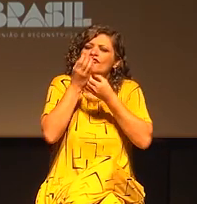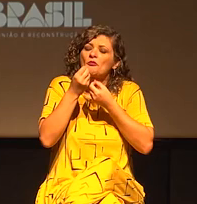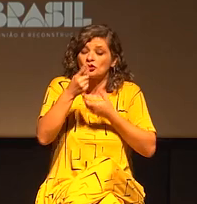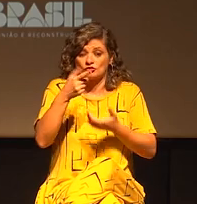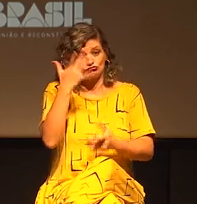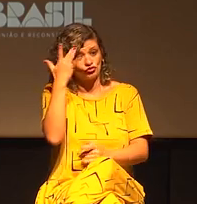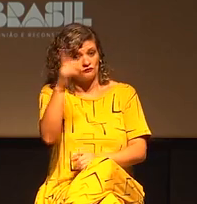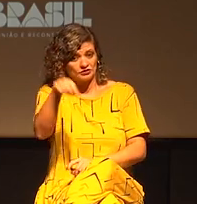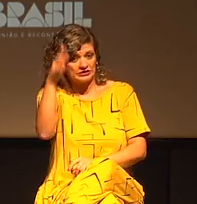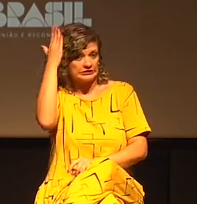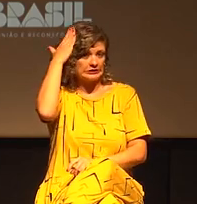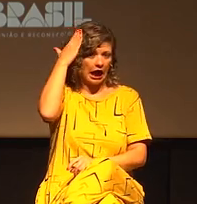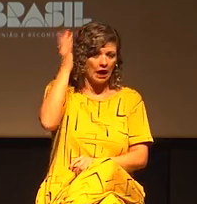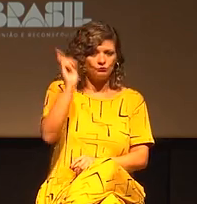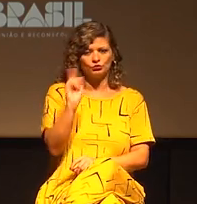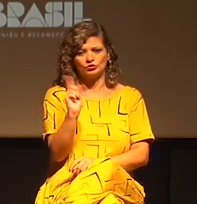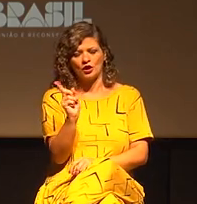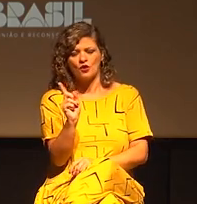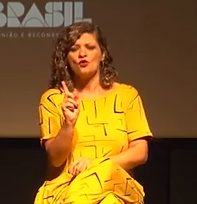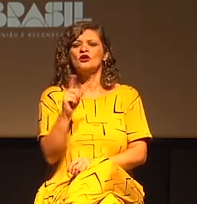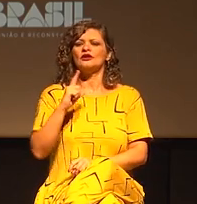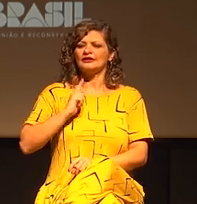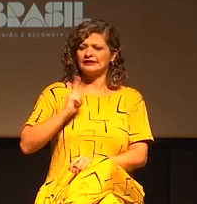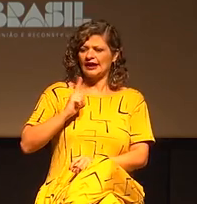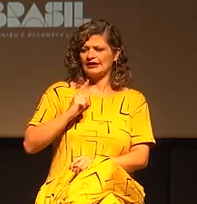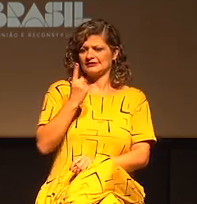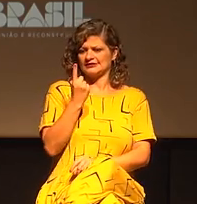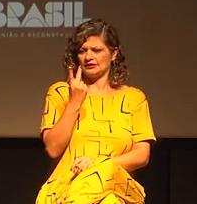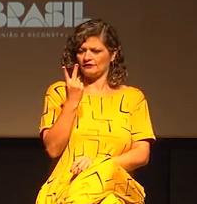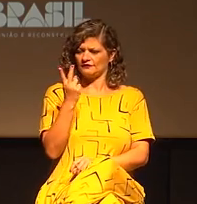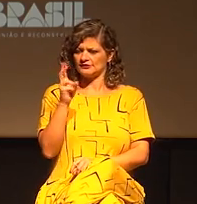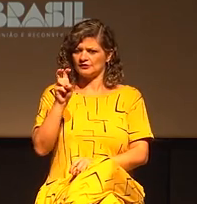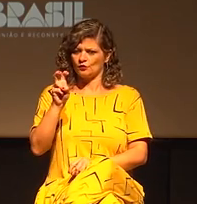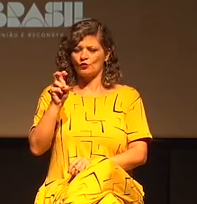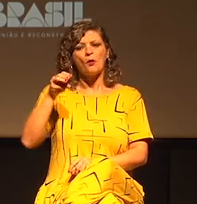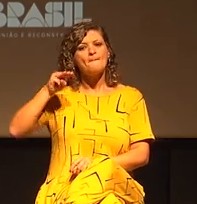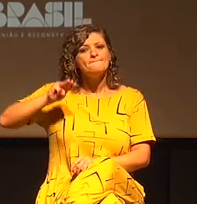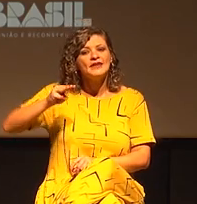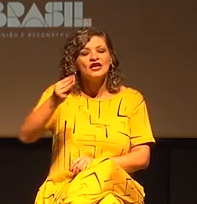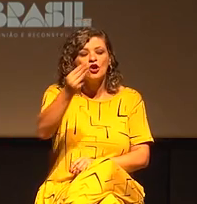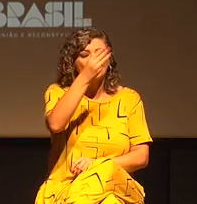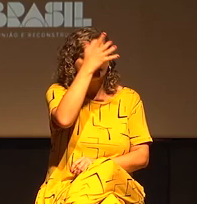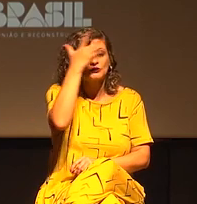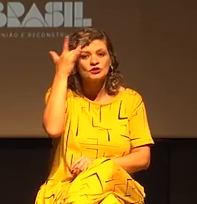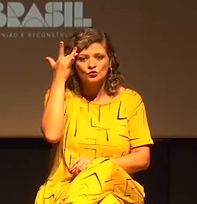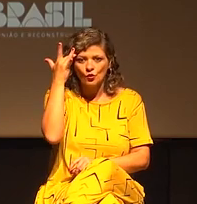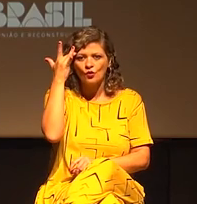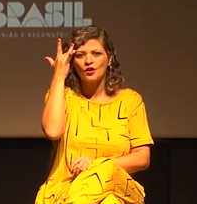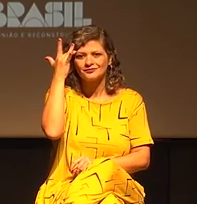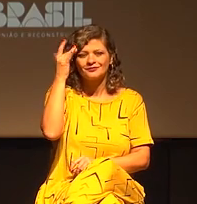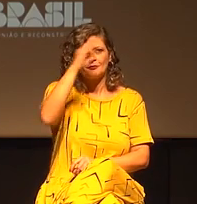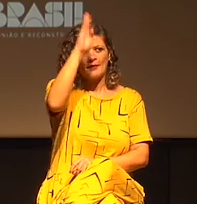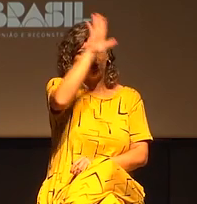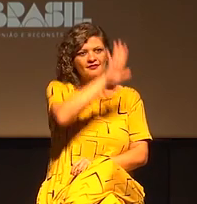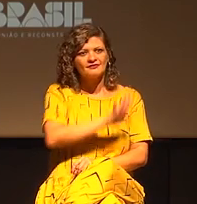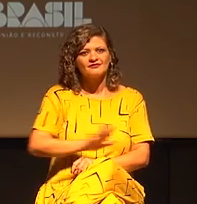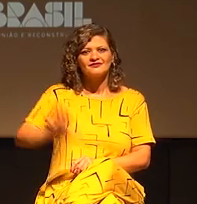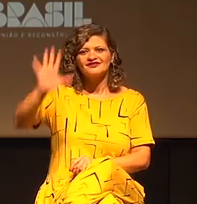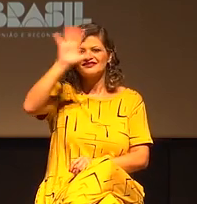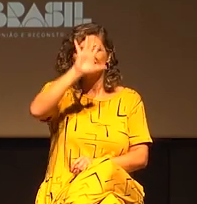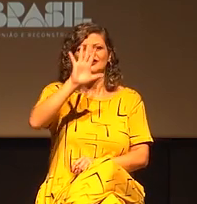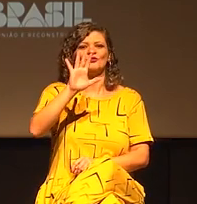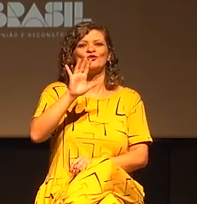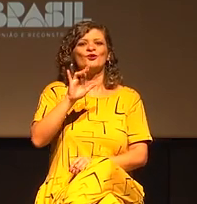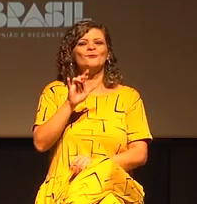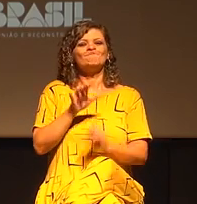vocês sabem né Eh nós temos 125 milhões de pessoas que vivem né em estado de insegurança